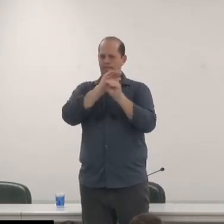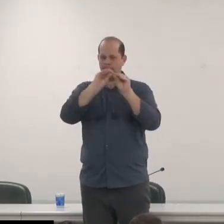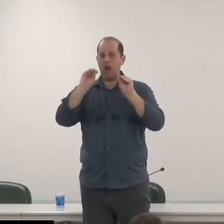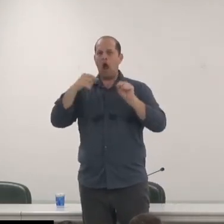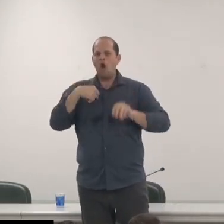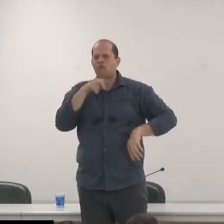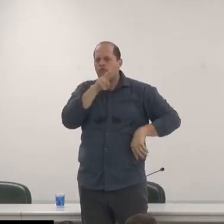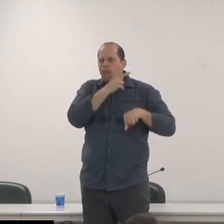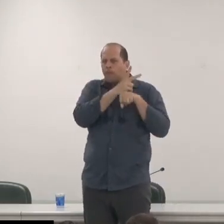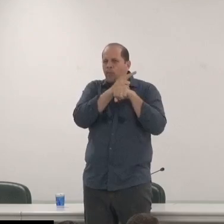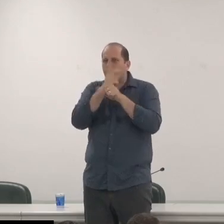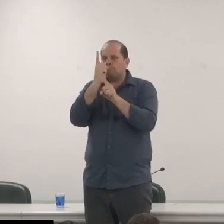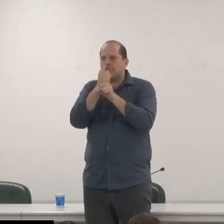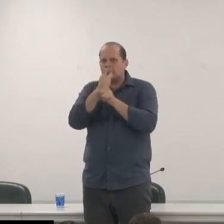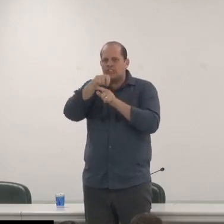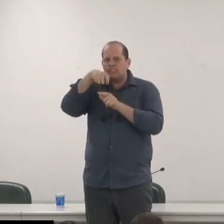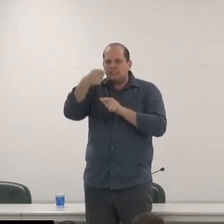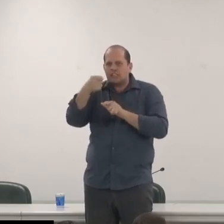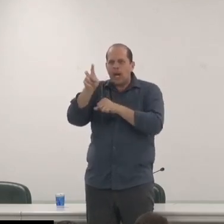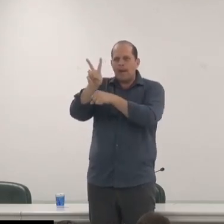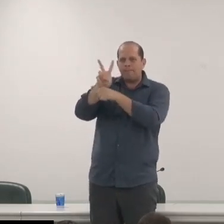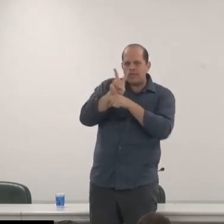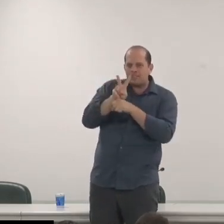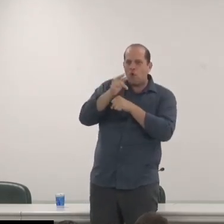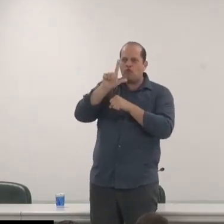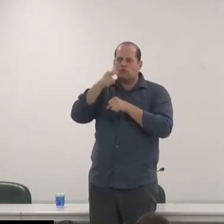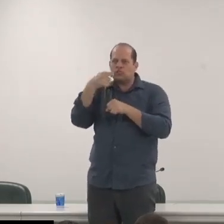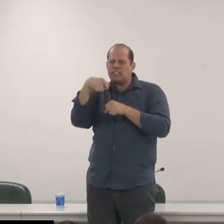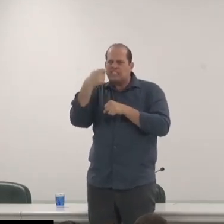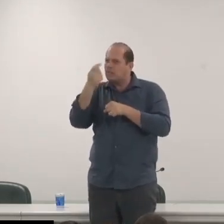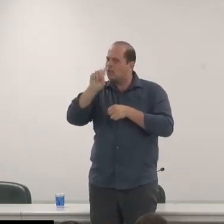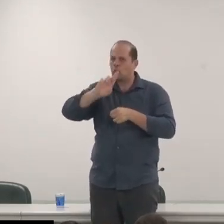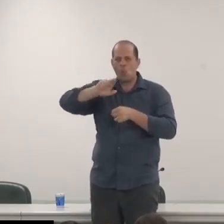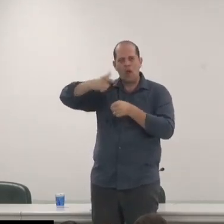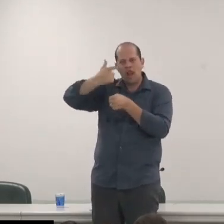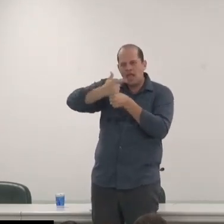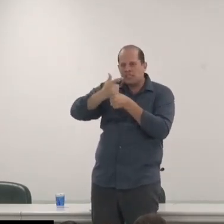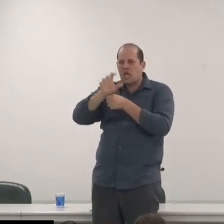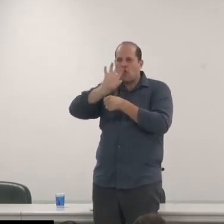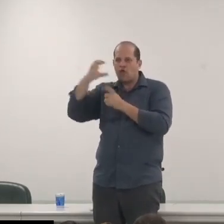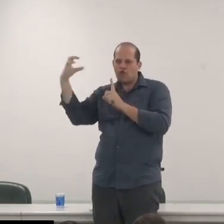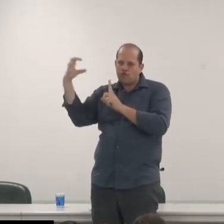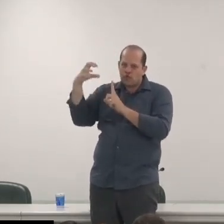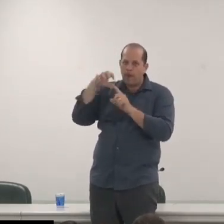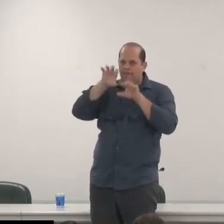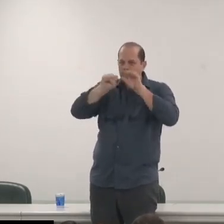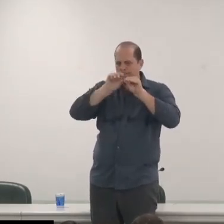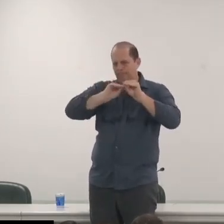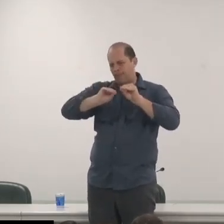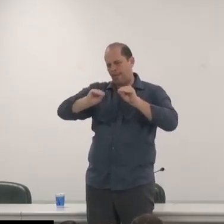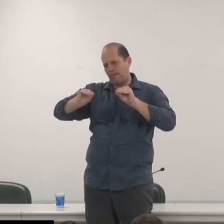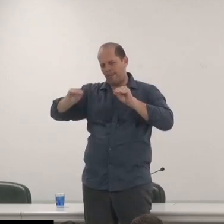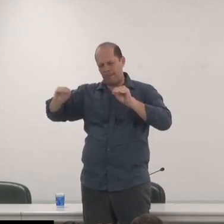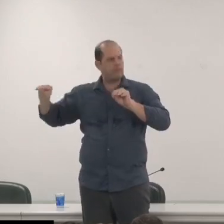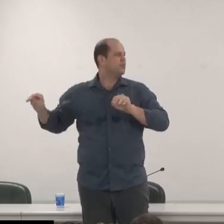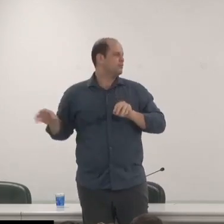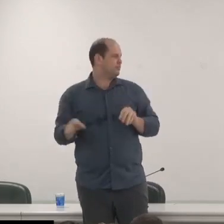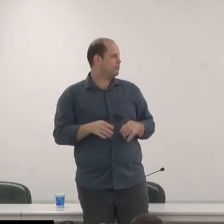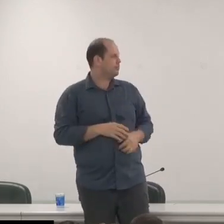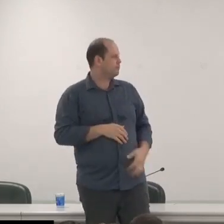escolhido esse corpus, né, selecionado esses corpus e quais vídeos eu iria utilizar, eu fiz anotações no Elan. Ainda não estava pensando